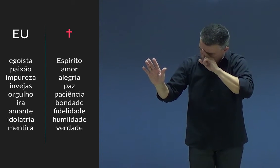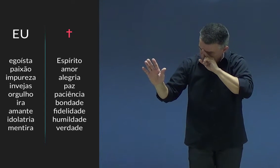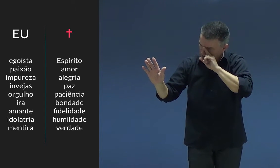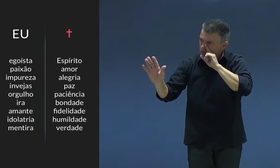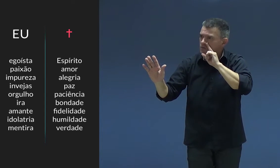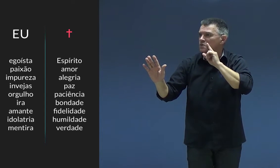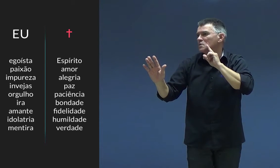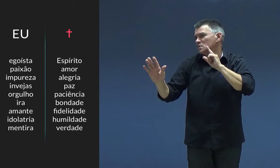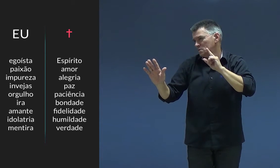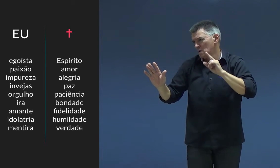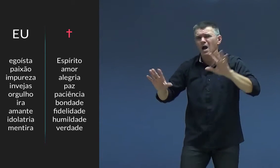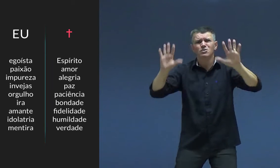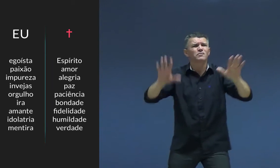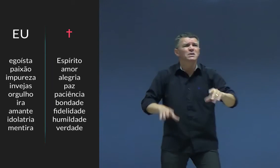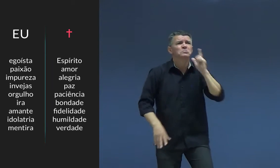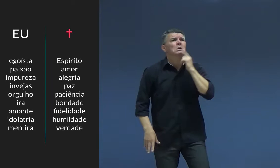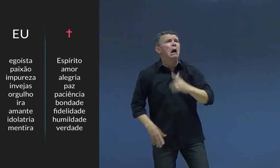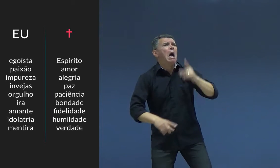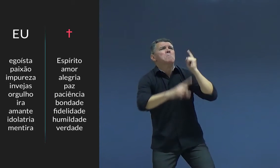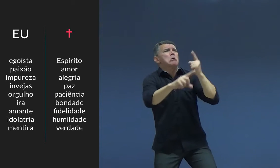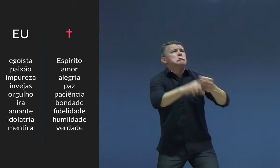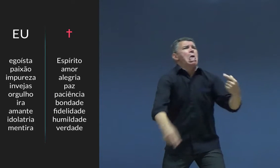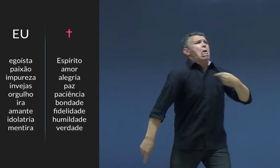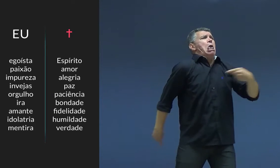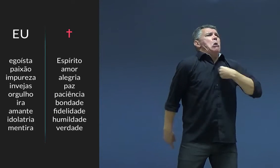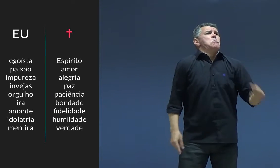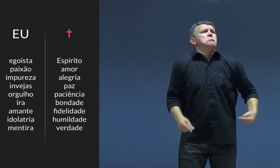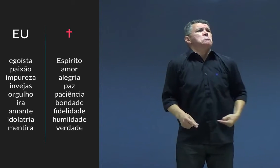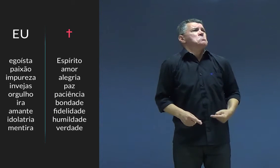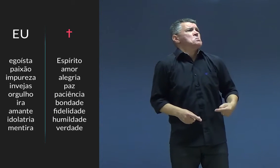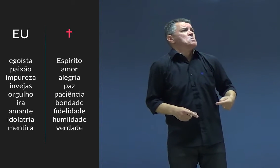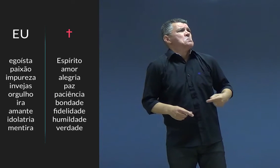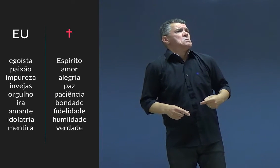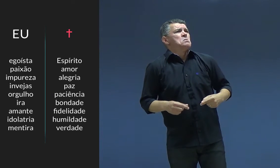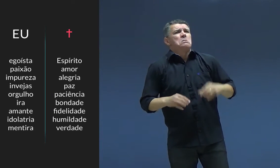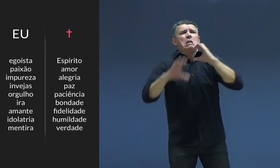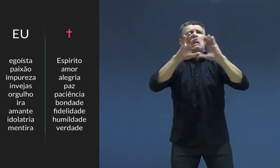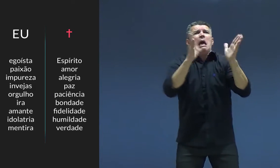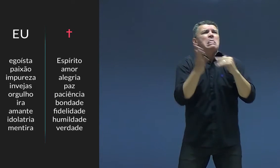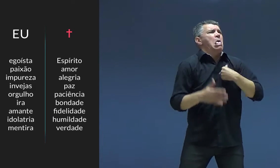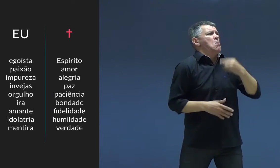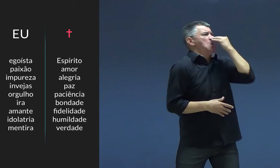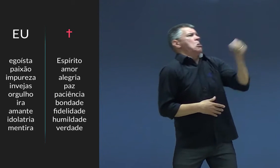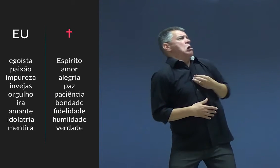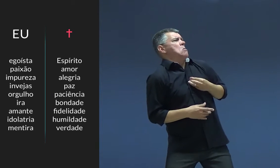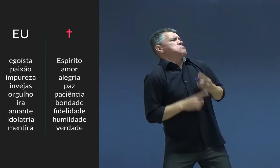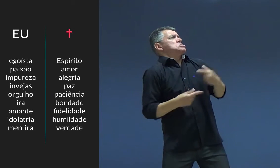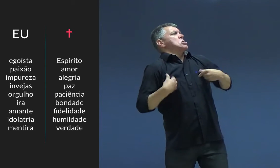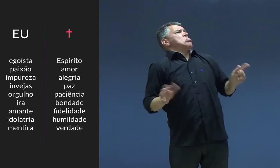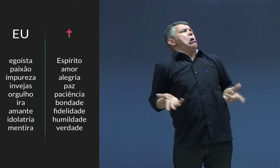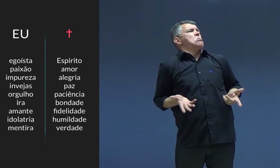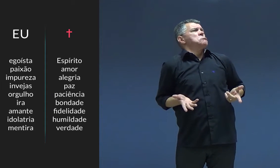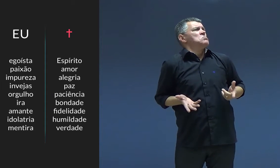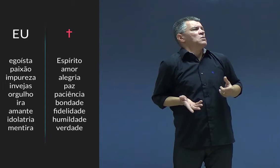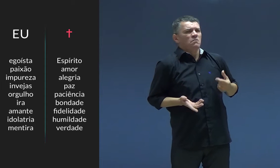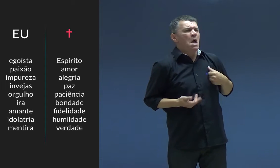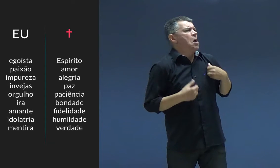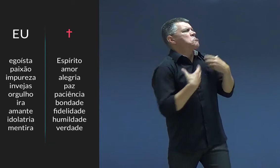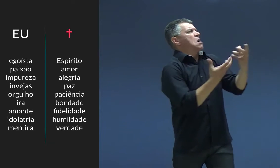Gente, cuidado. Às vezes o senhor fala, por que que eu, né? Por que que você está me desprezando?